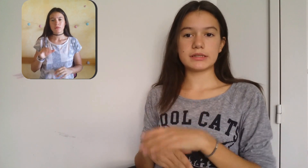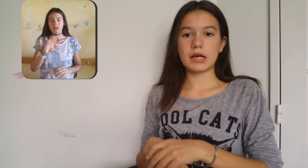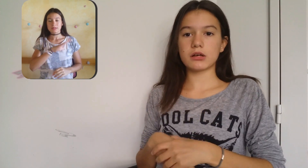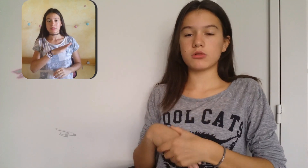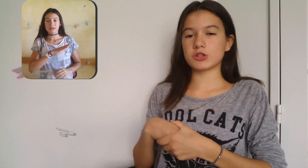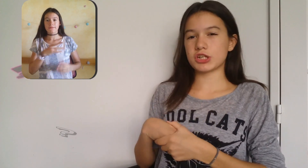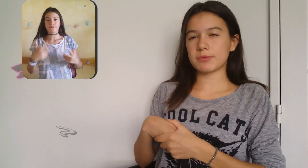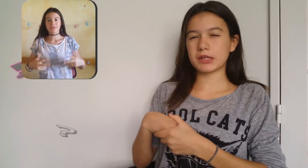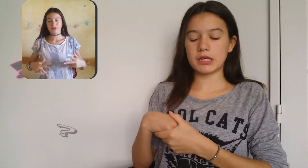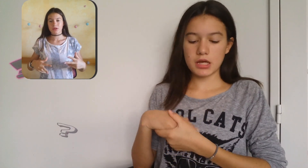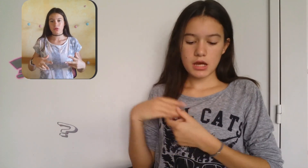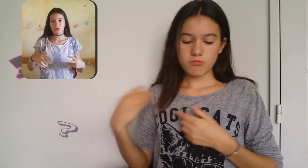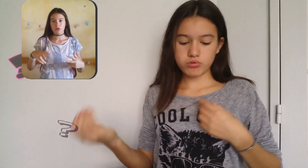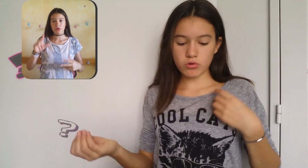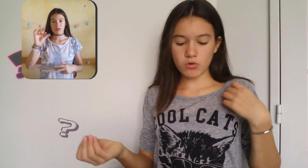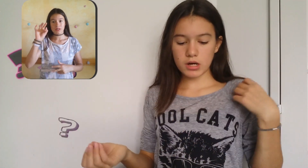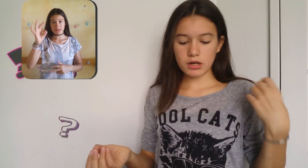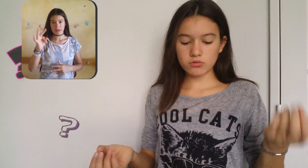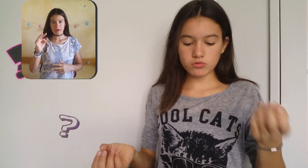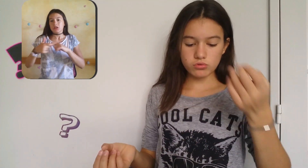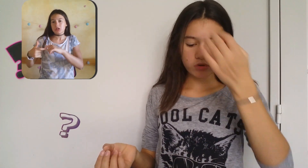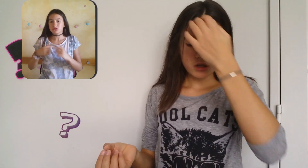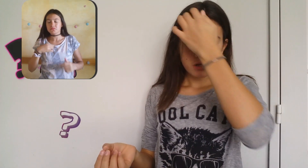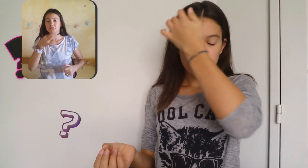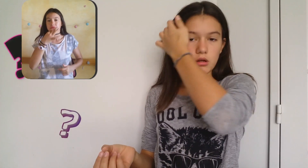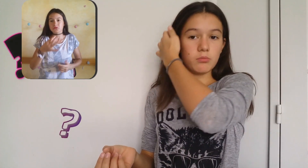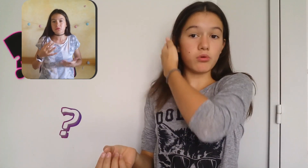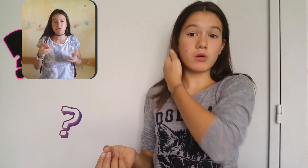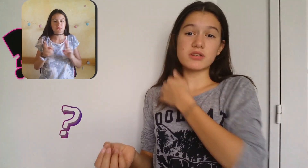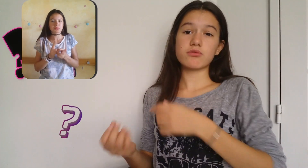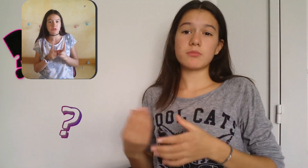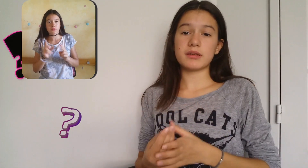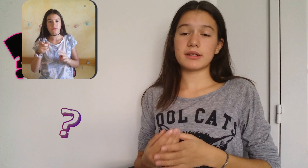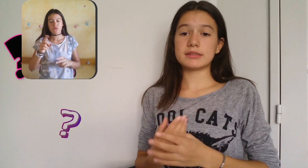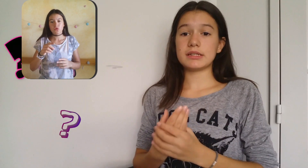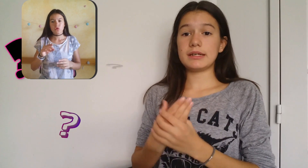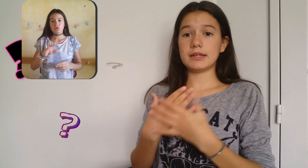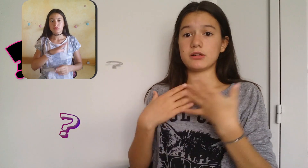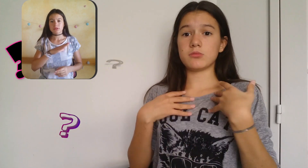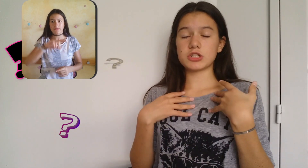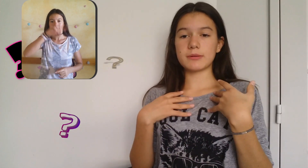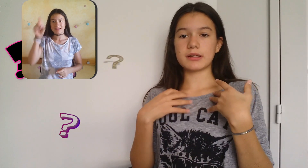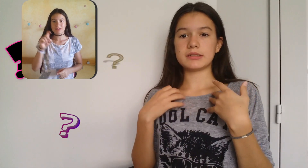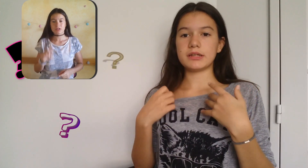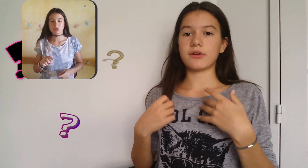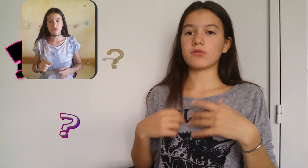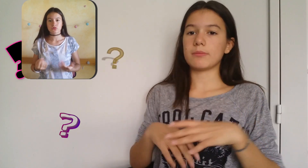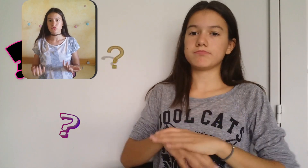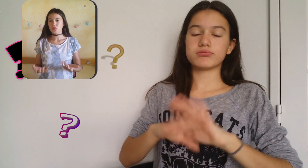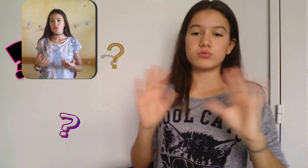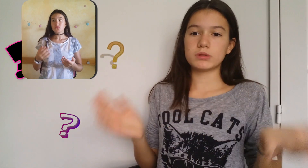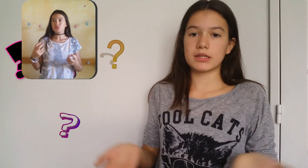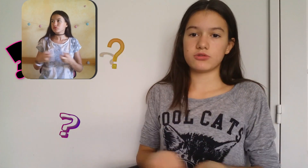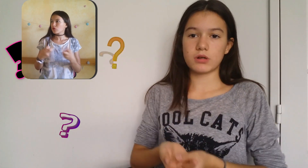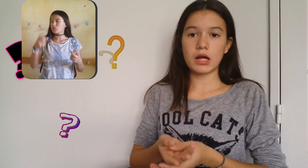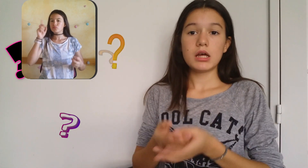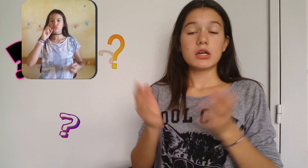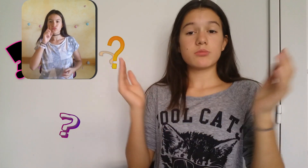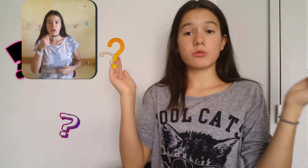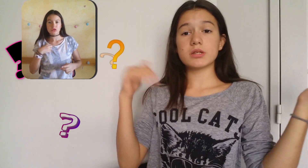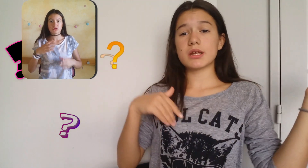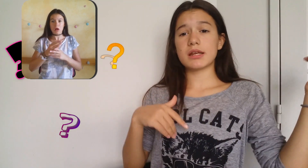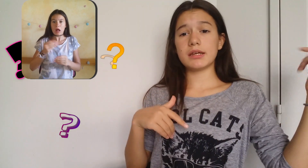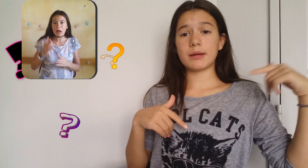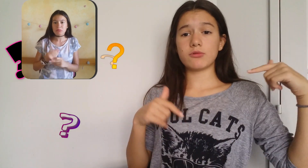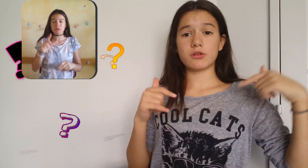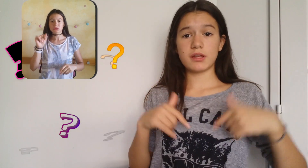rapport à ça, comment j'ai appris, pourquoi, où, pourquoi j'ai voulu m'intéresser, comment j'ai appris à signer, enfin voilà, toutes ces questions-là, je